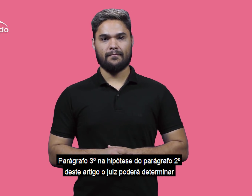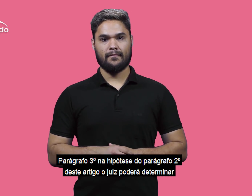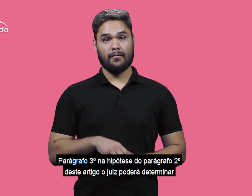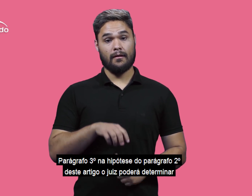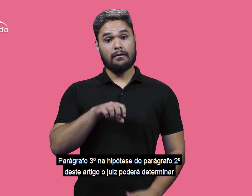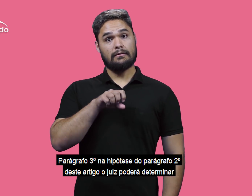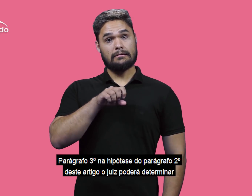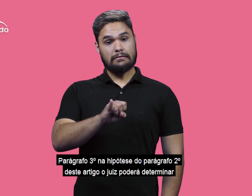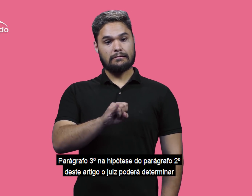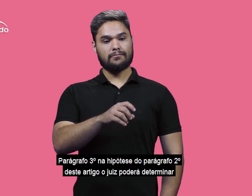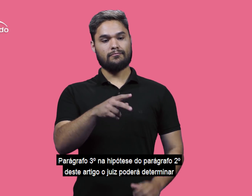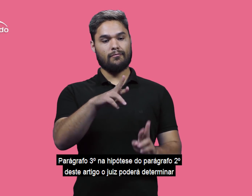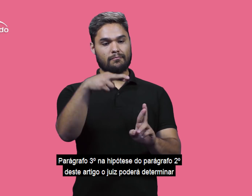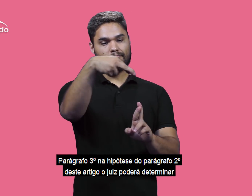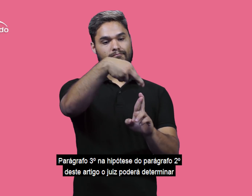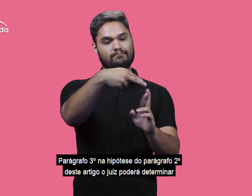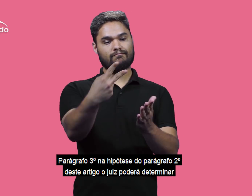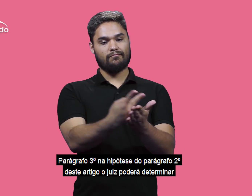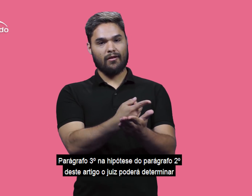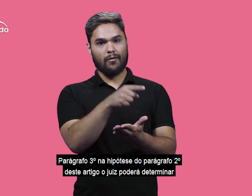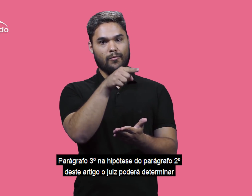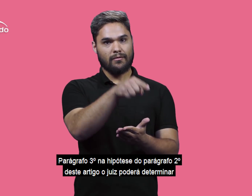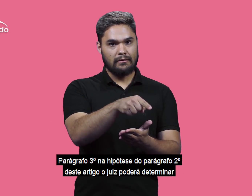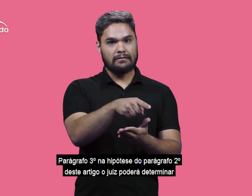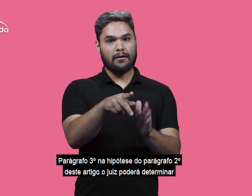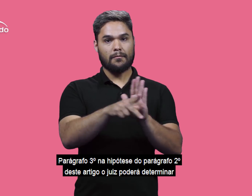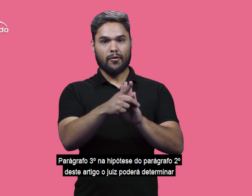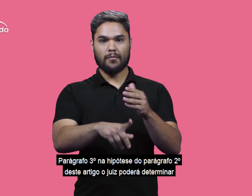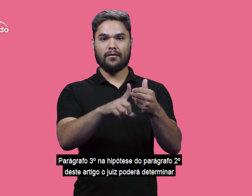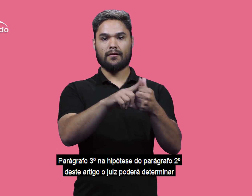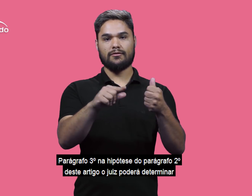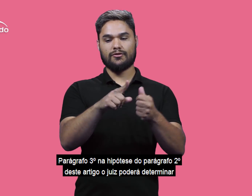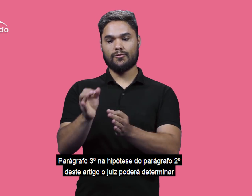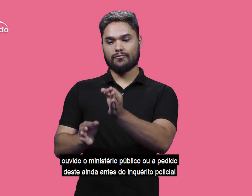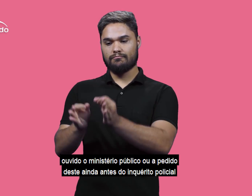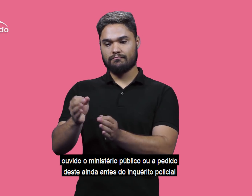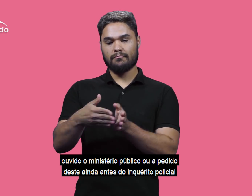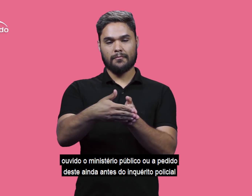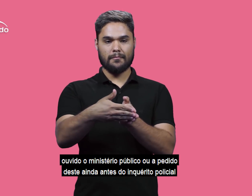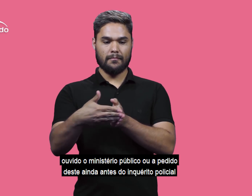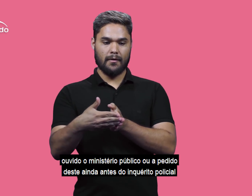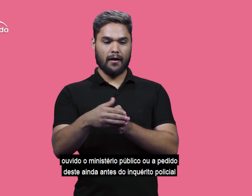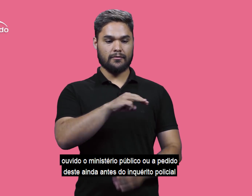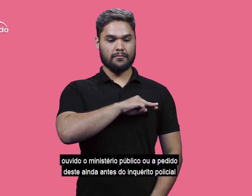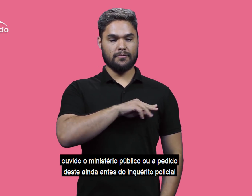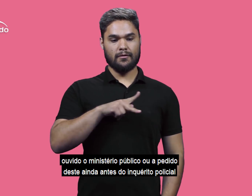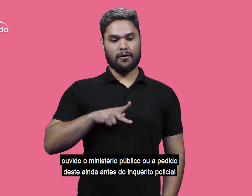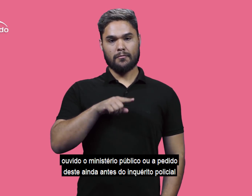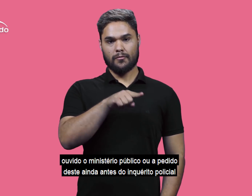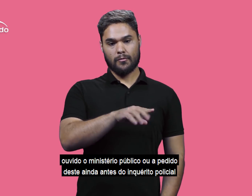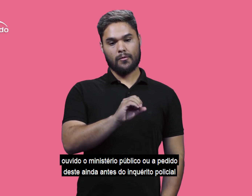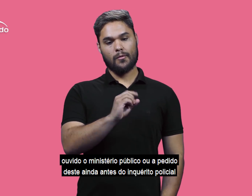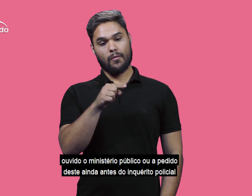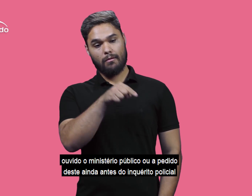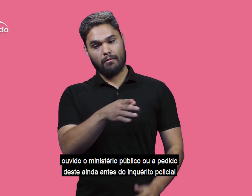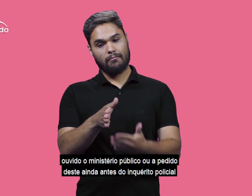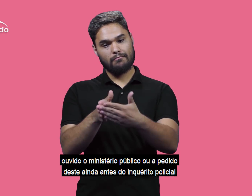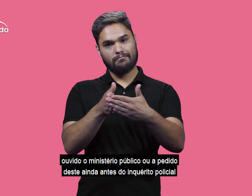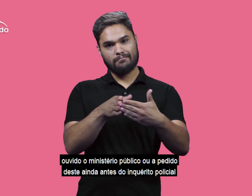do parágrafo 2º deste artigo o juiz poderá determinar ouvido o ministério público ou a pedido deste